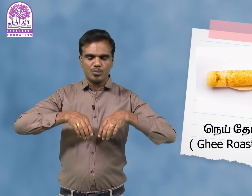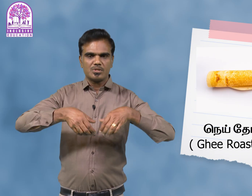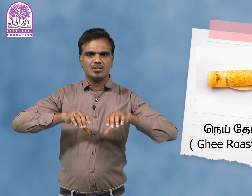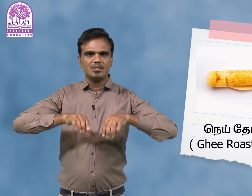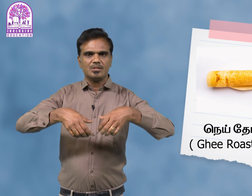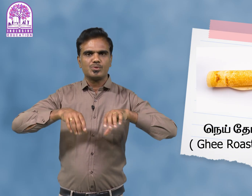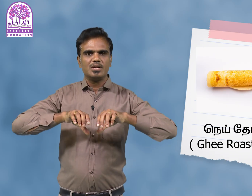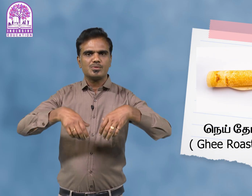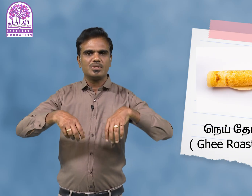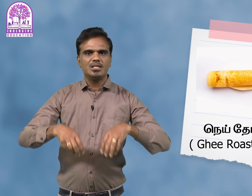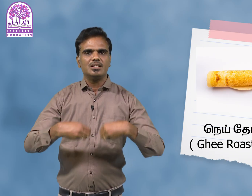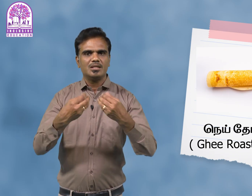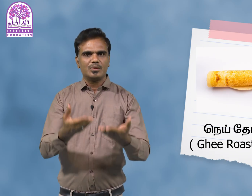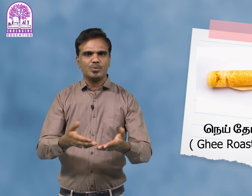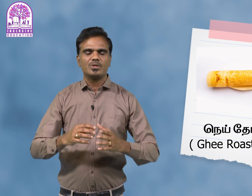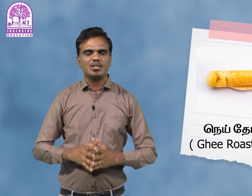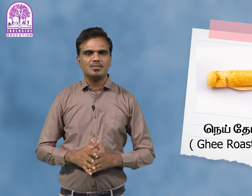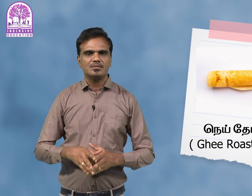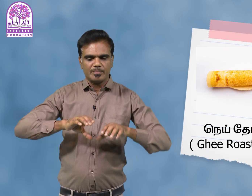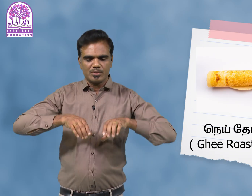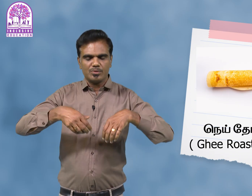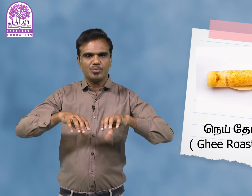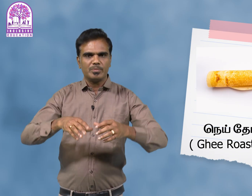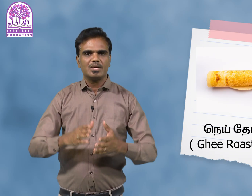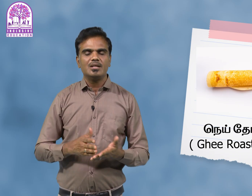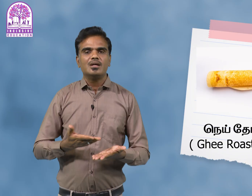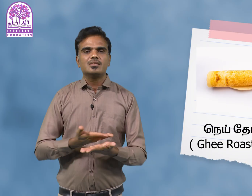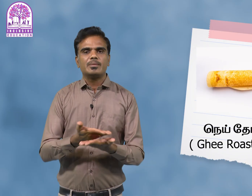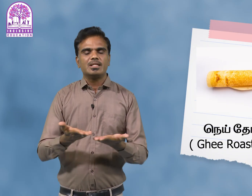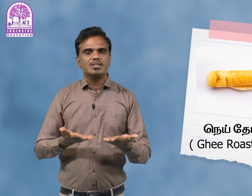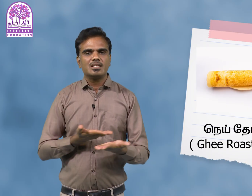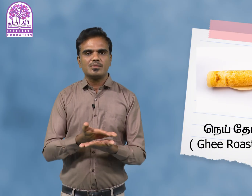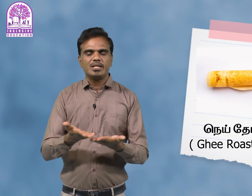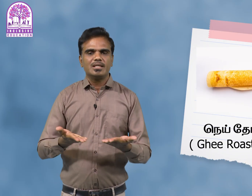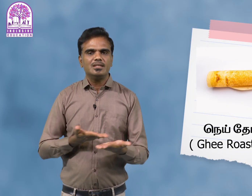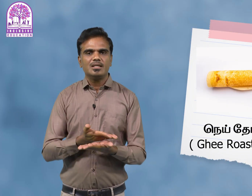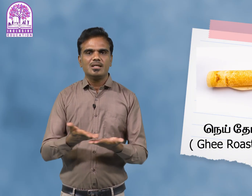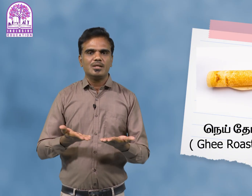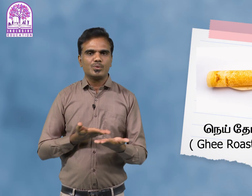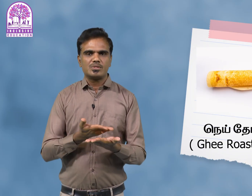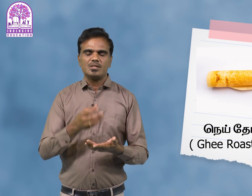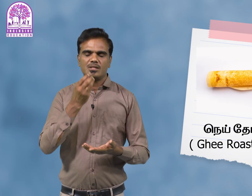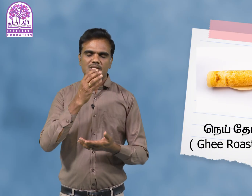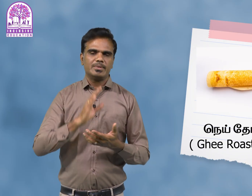ரோஸ்ட், சுருட்டி உங்களுக்கு கொடுக்குறாங்க, இப்படி சுருட்டி கொடுப்பாங்க. ஸோ அப்போ அது வந்து என்ன சொல்லலாம், நீங்கள் ரோஸ்ட் சாப்பிட்டேன்